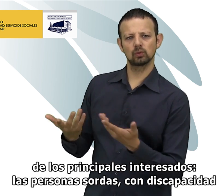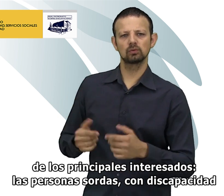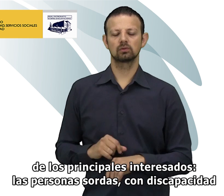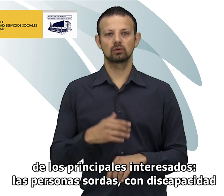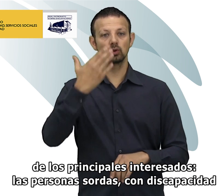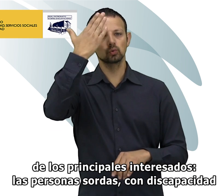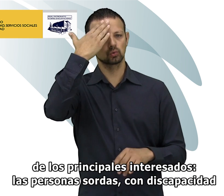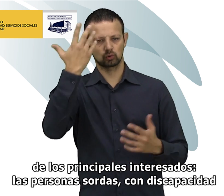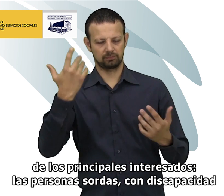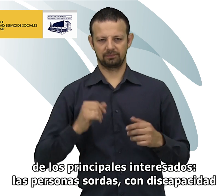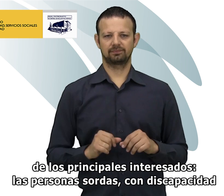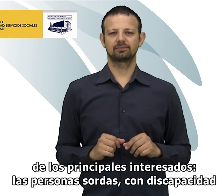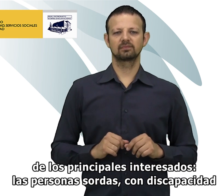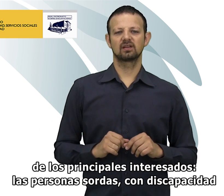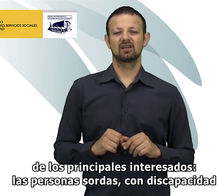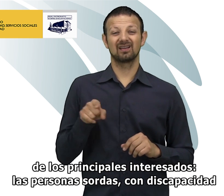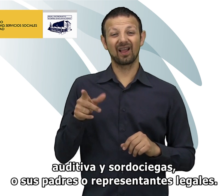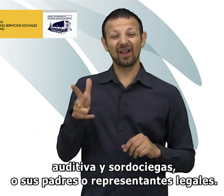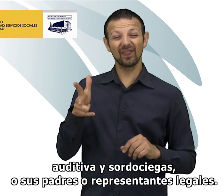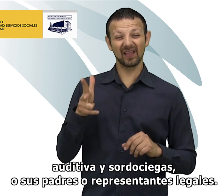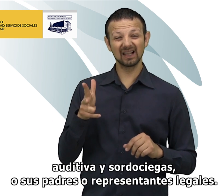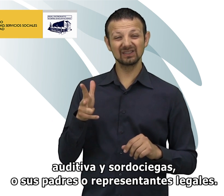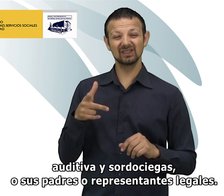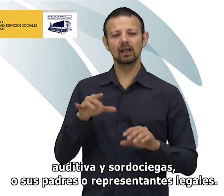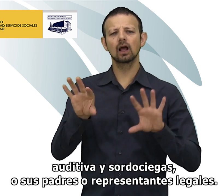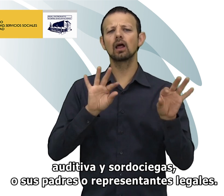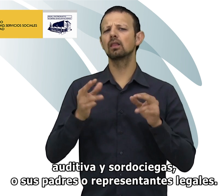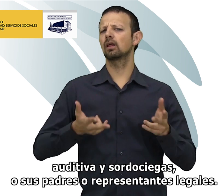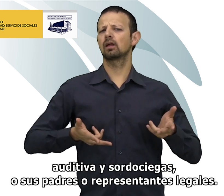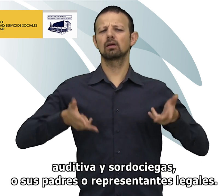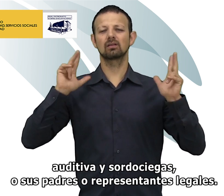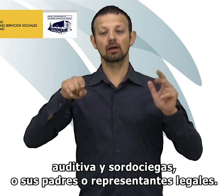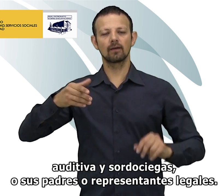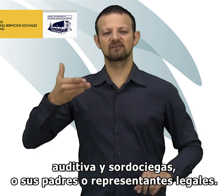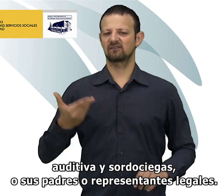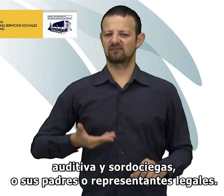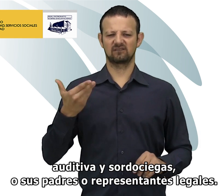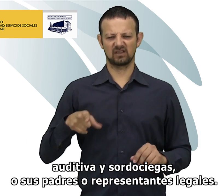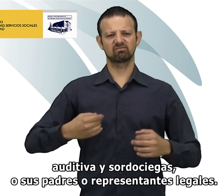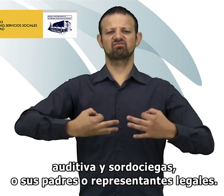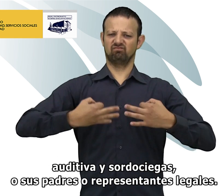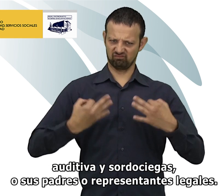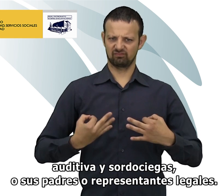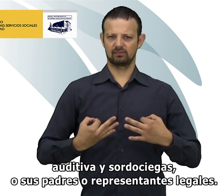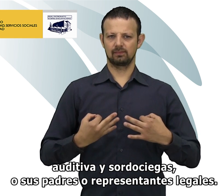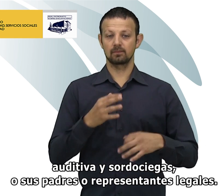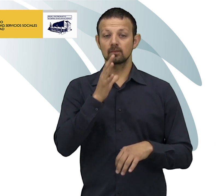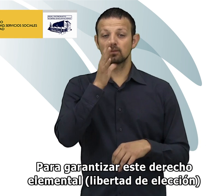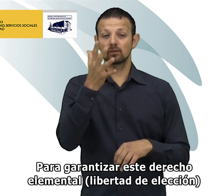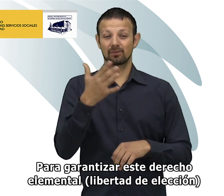Para garantizar este derecho elemental, libertad de elección, es preciso que las administraciones educativas